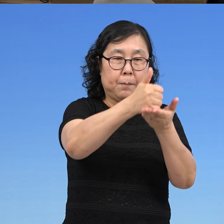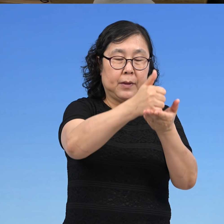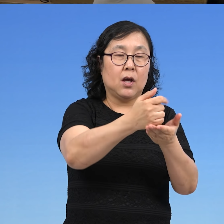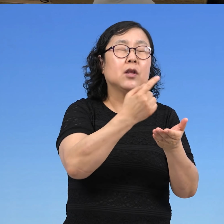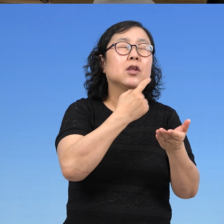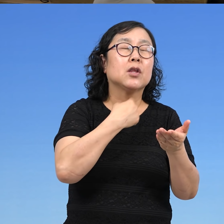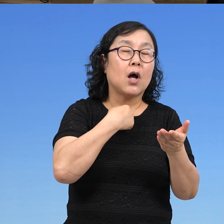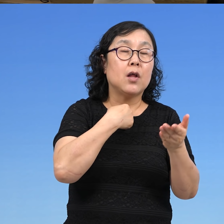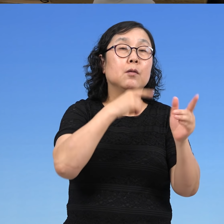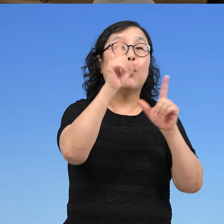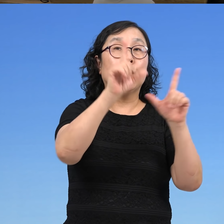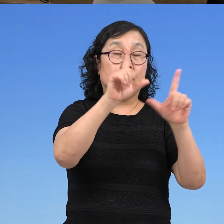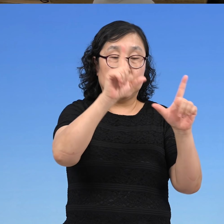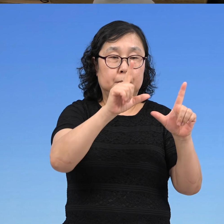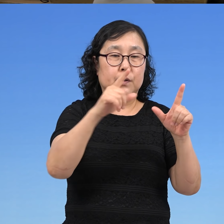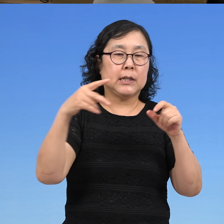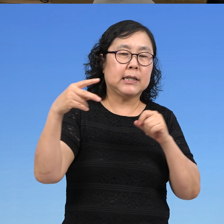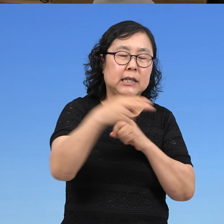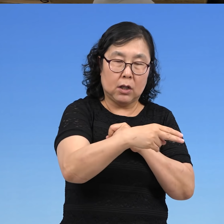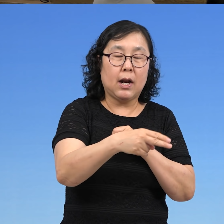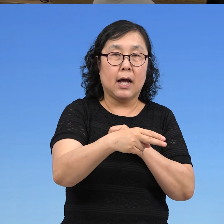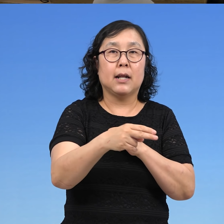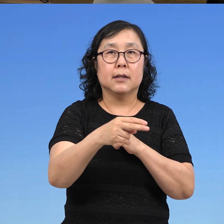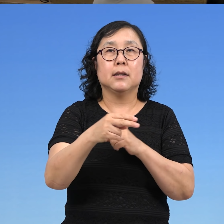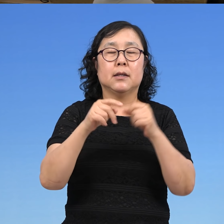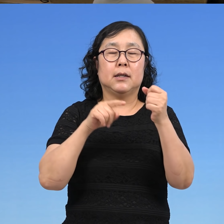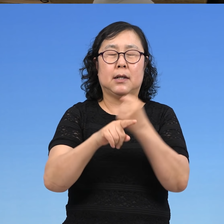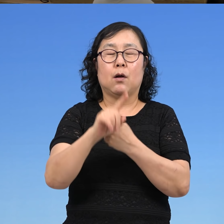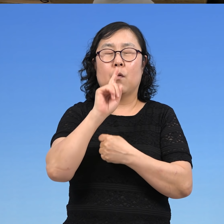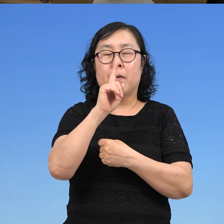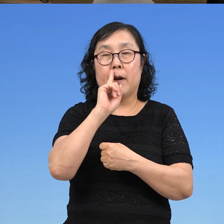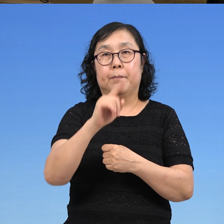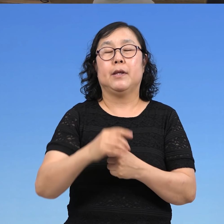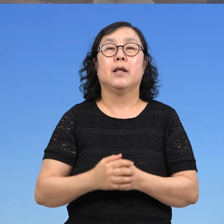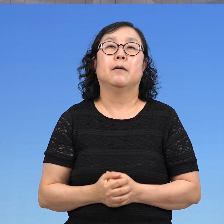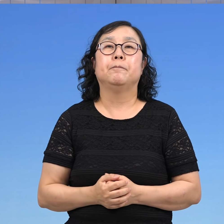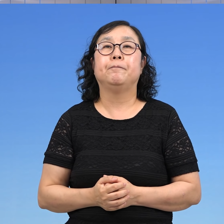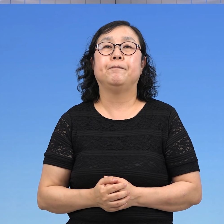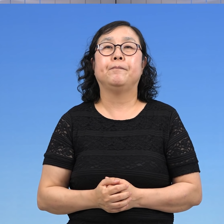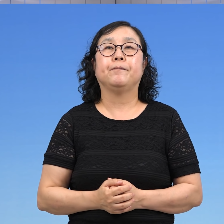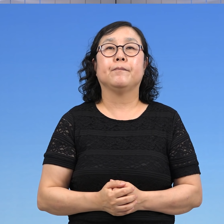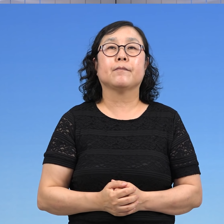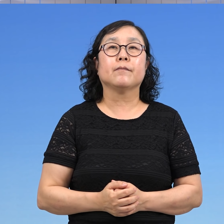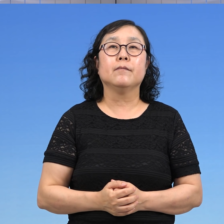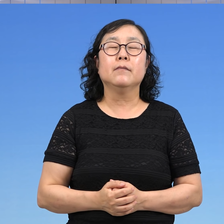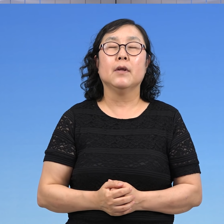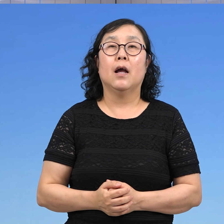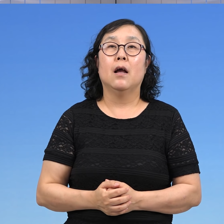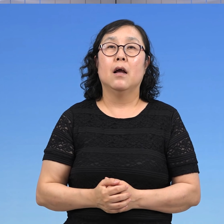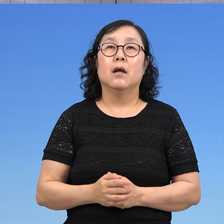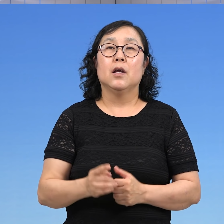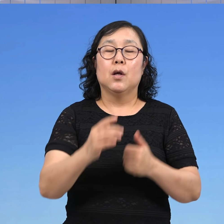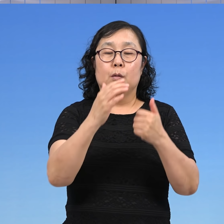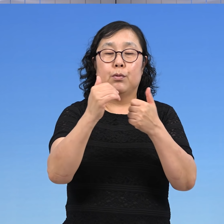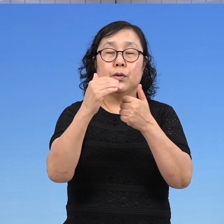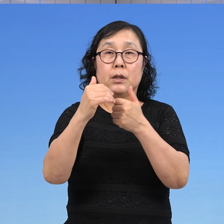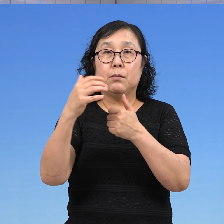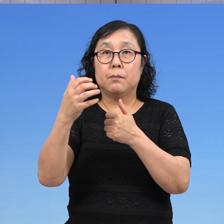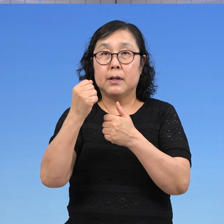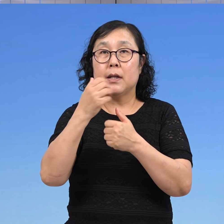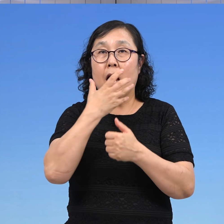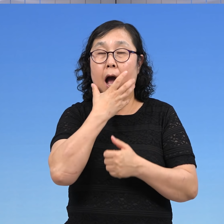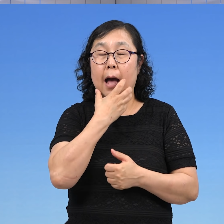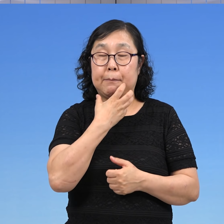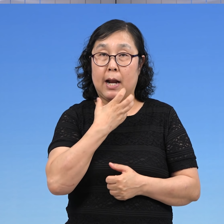그 상태 그것들로부터 의 단절을 의미한다 는 겁니다 이런 맥락으로 보면요 사실 이제 이